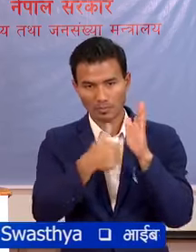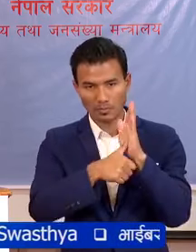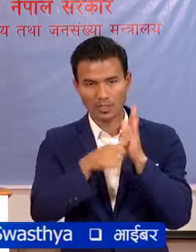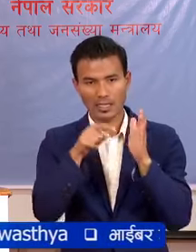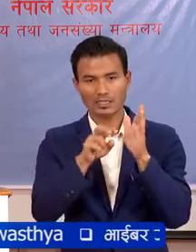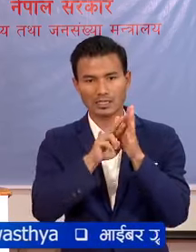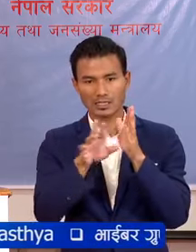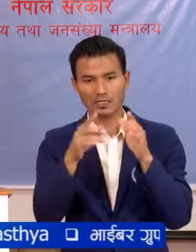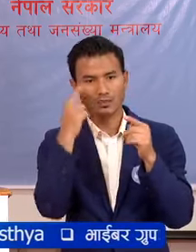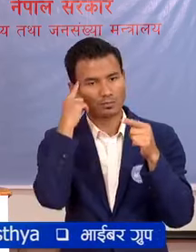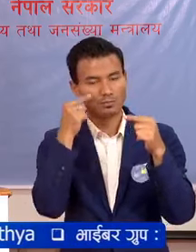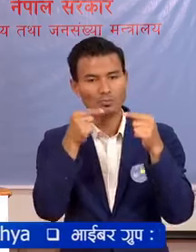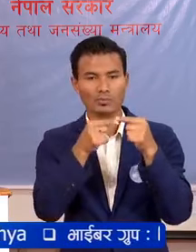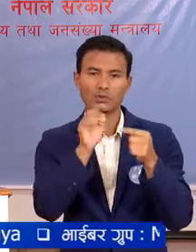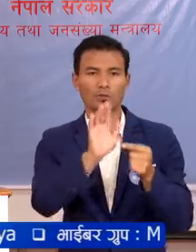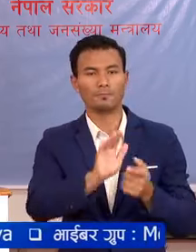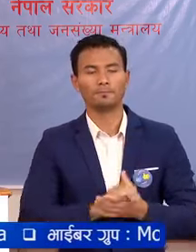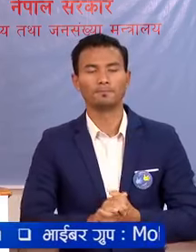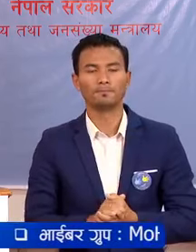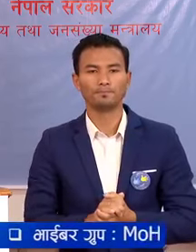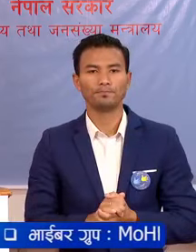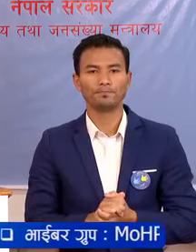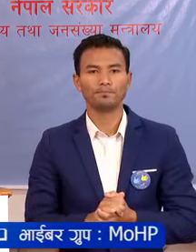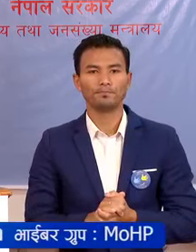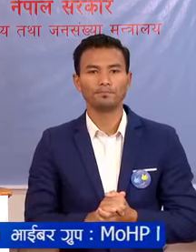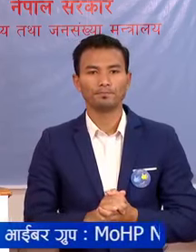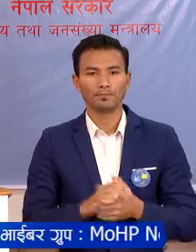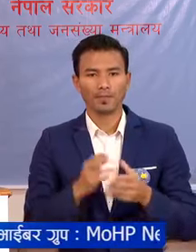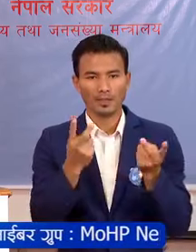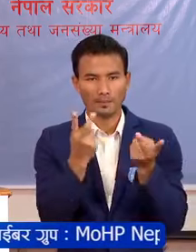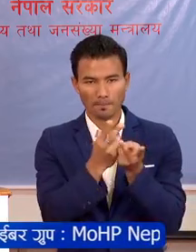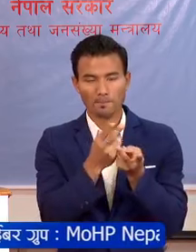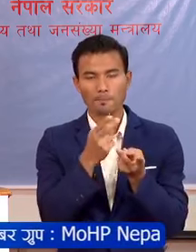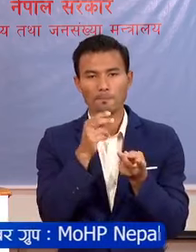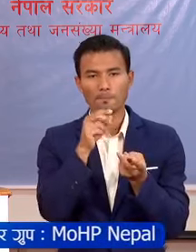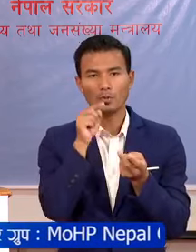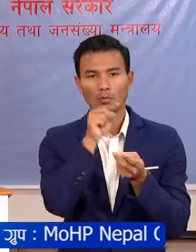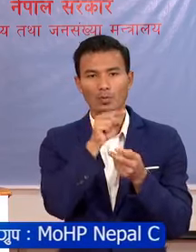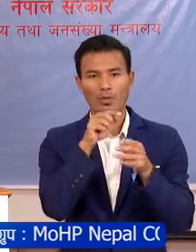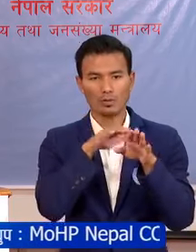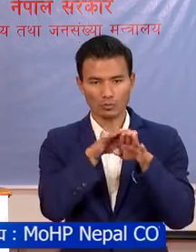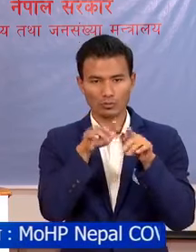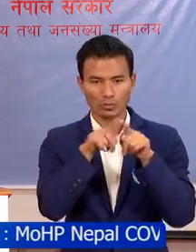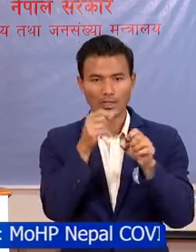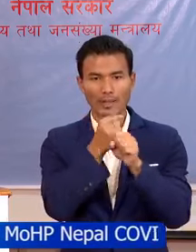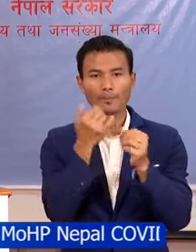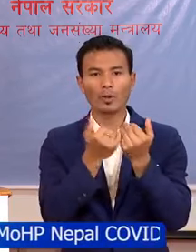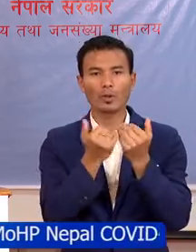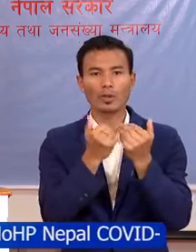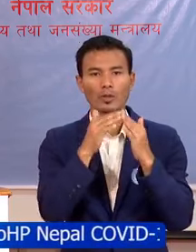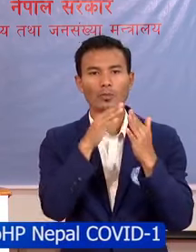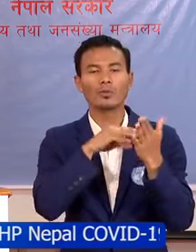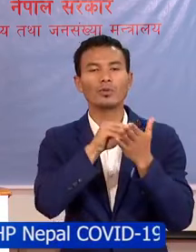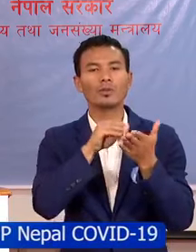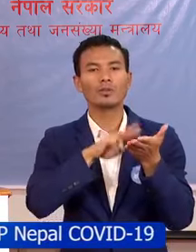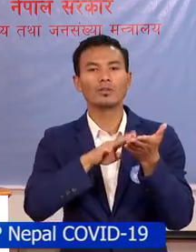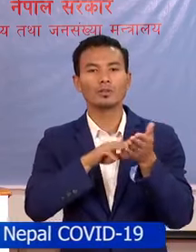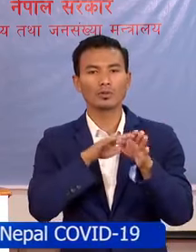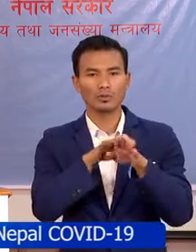आजा नतिजा नेगेटिव आयको छो तेसे गरी वहारू संग काम गरने सदस से हरुको पनी